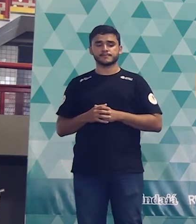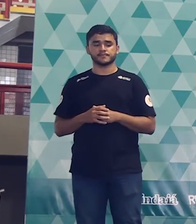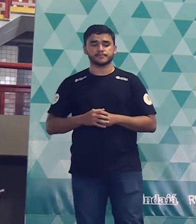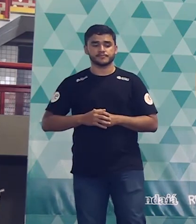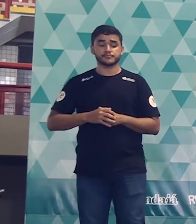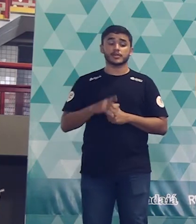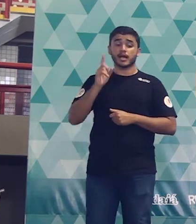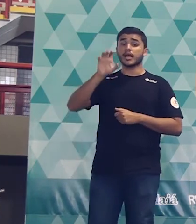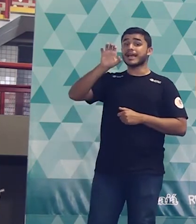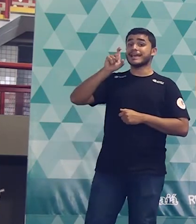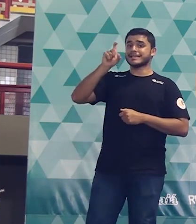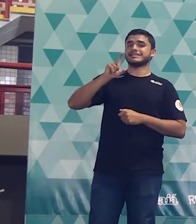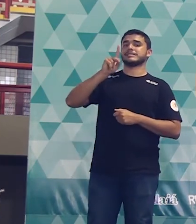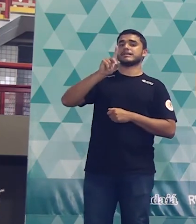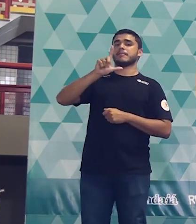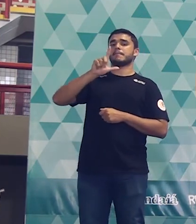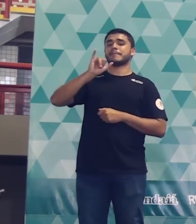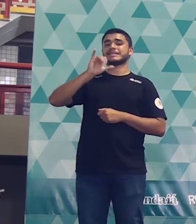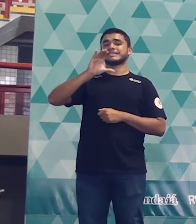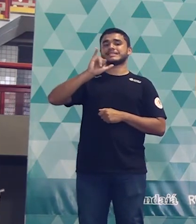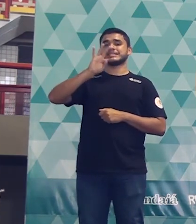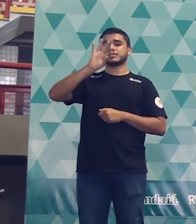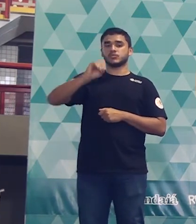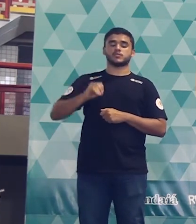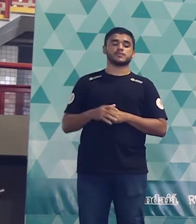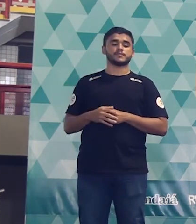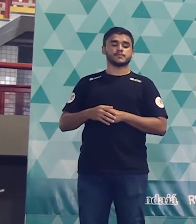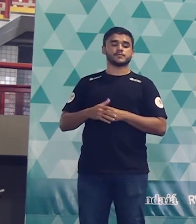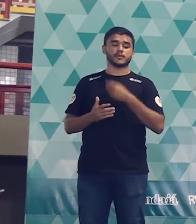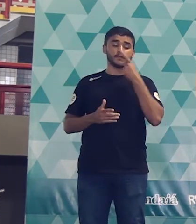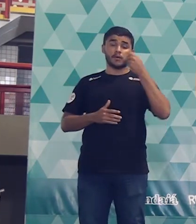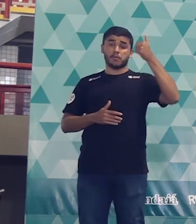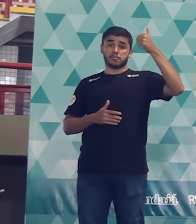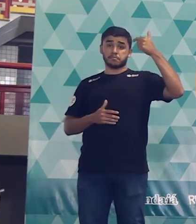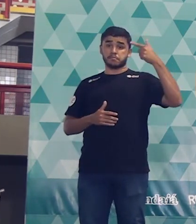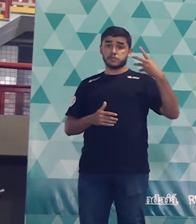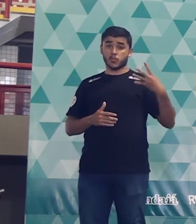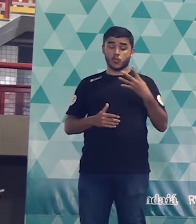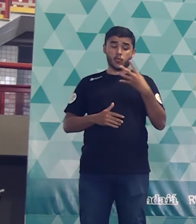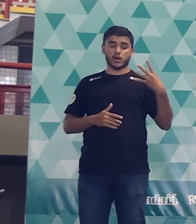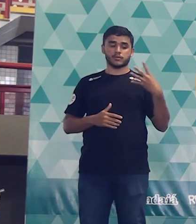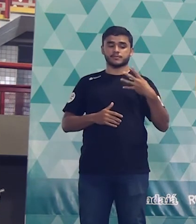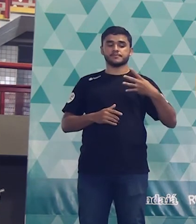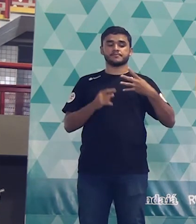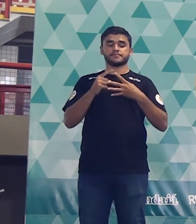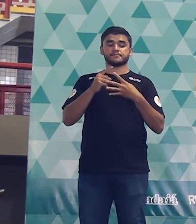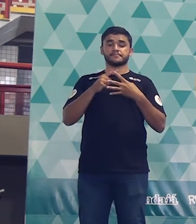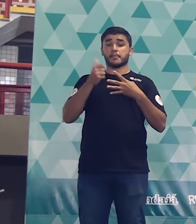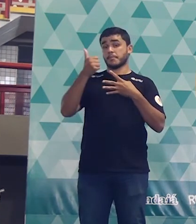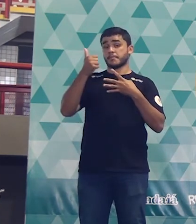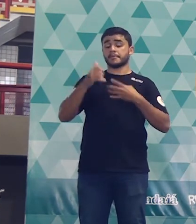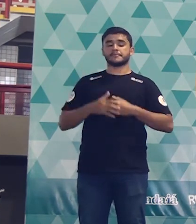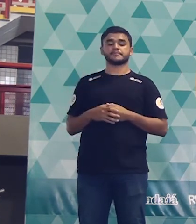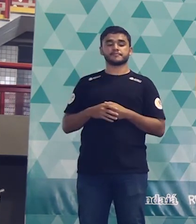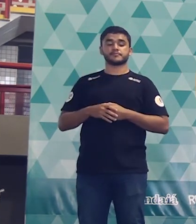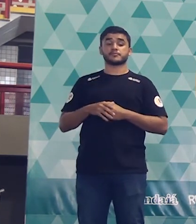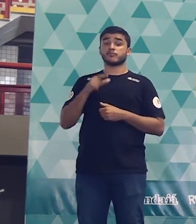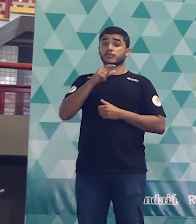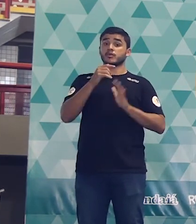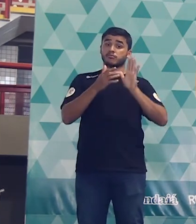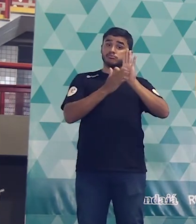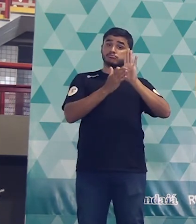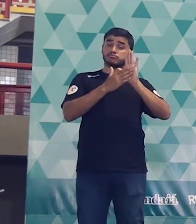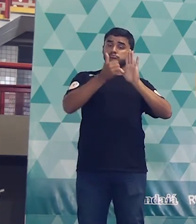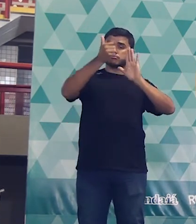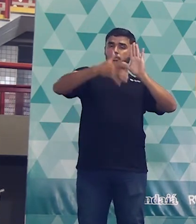nós temos pelo menos 4 informações explícitas. A primeira é a seguinte: o eu lírico afirma que